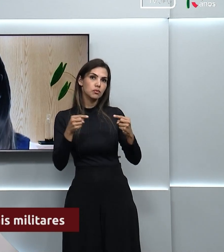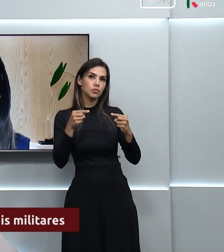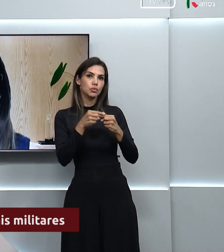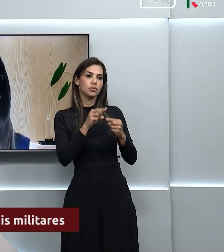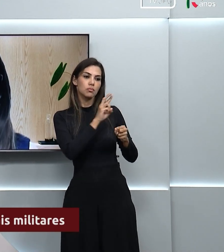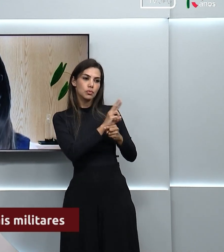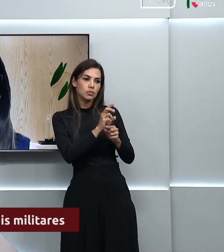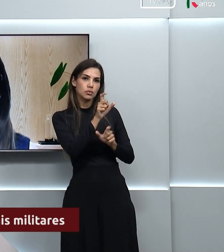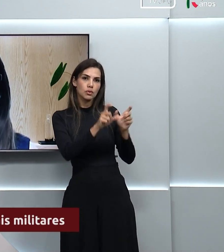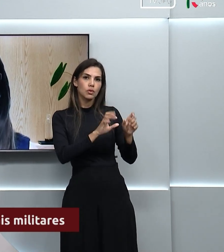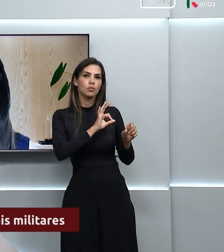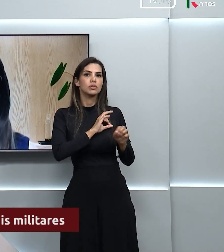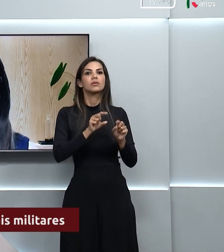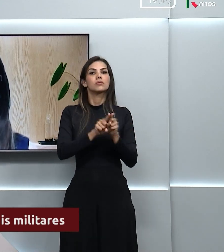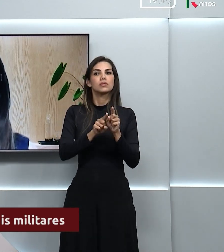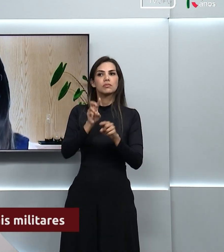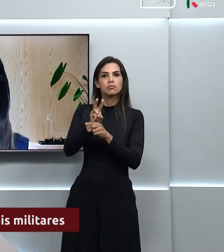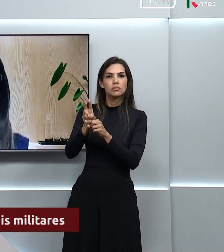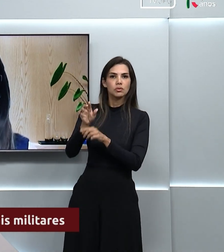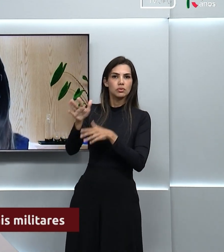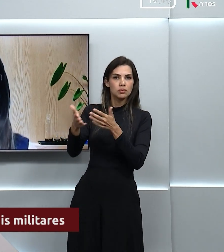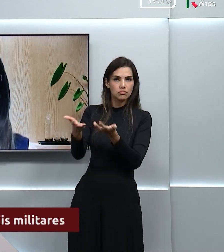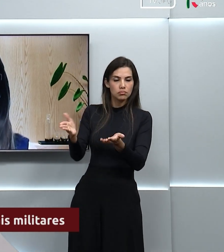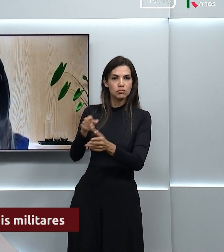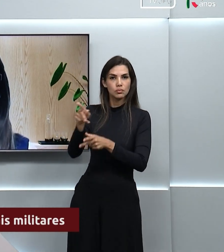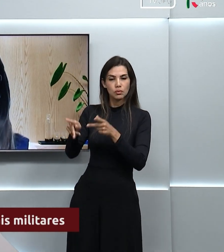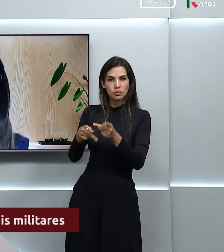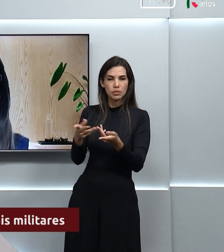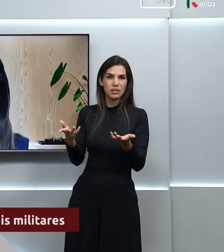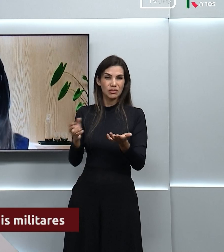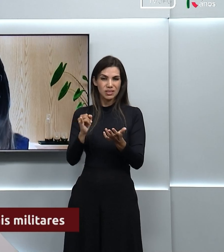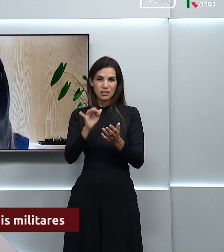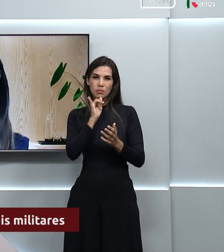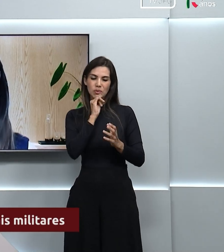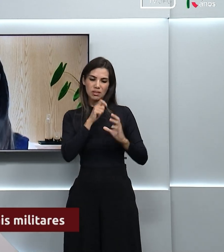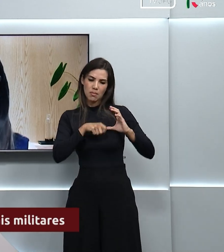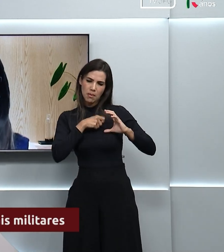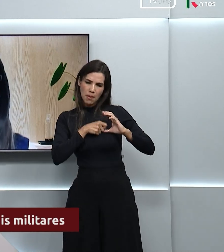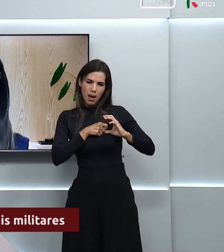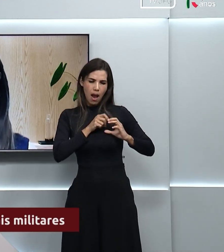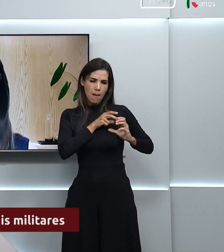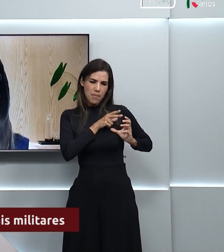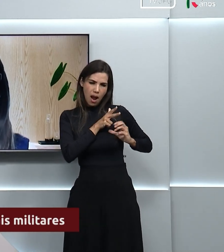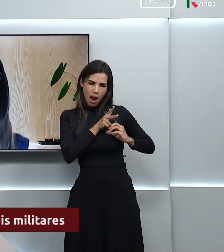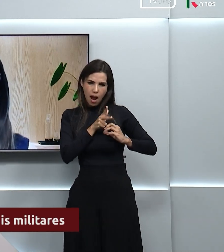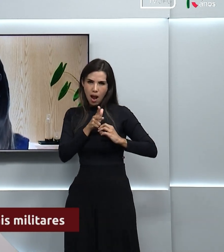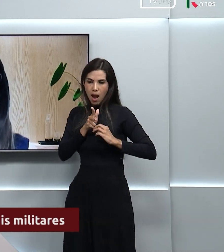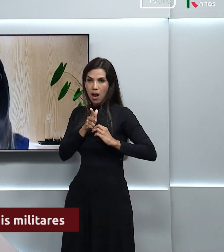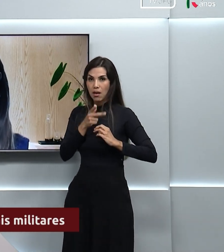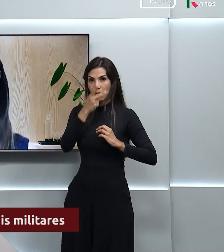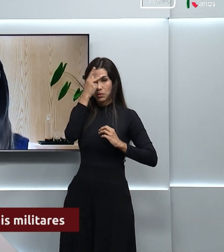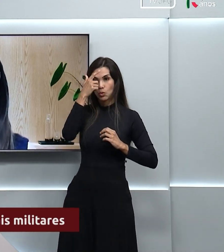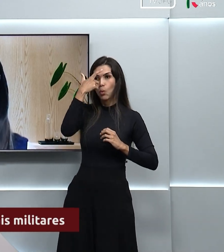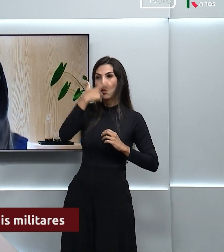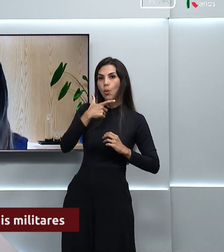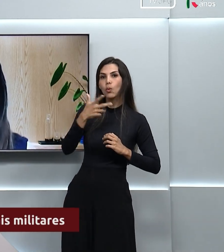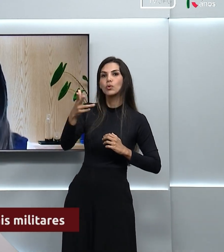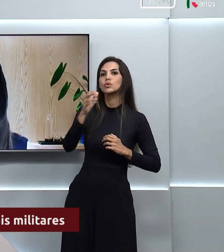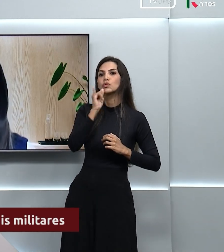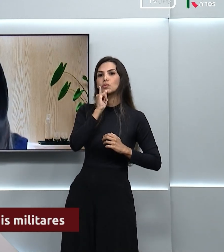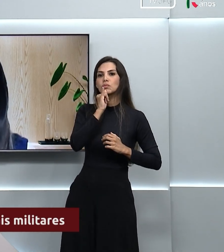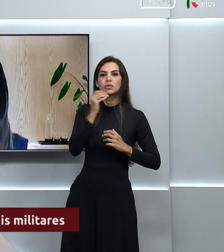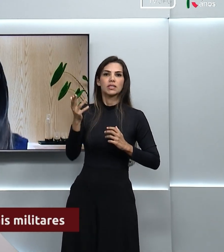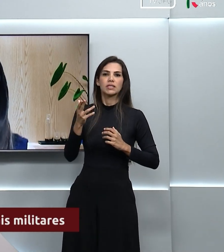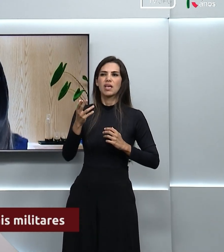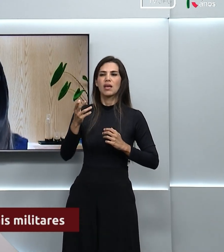cidadão comum? Ao ter uma possibilidade de filmar e, por exemplo, filmar o rosto de uma pessoa que faça um